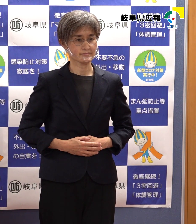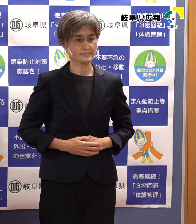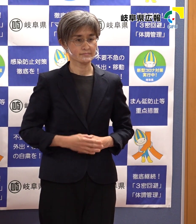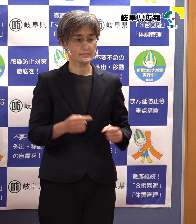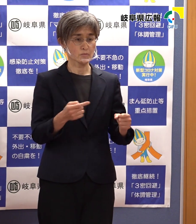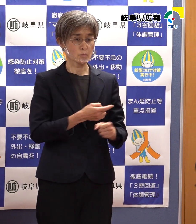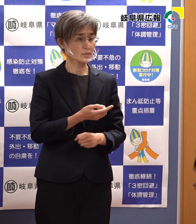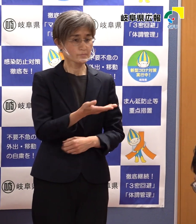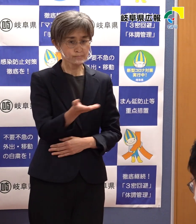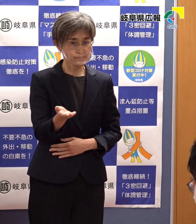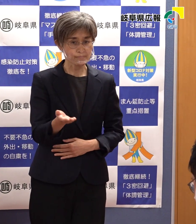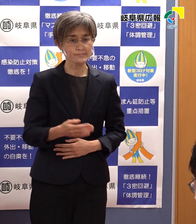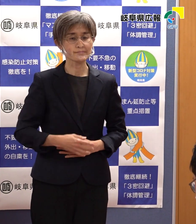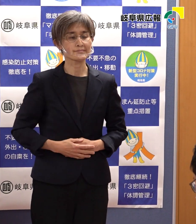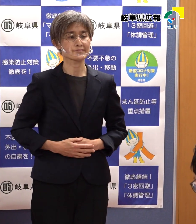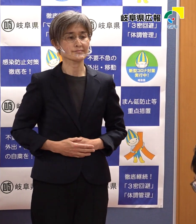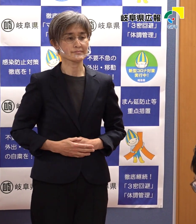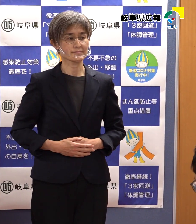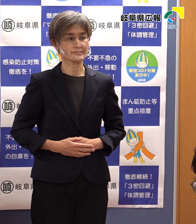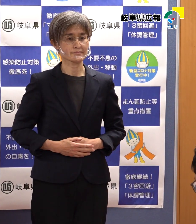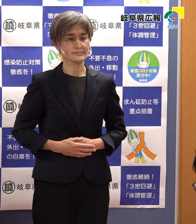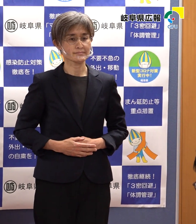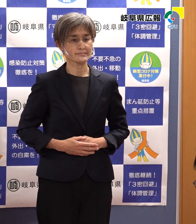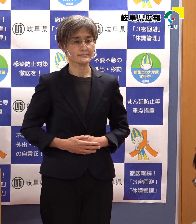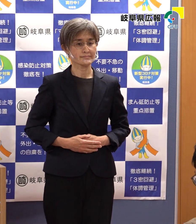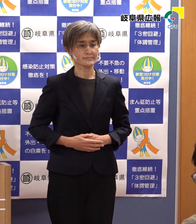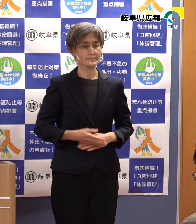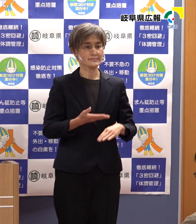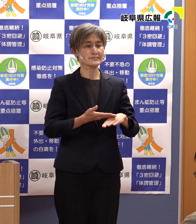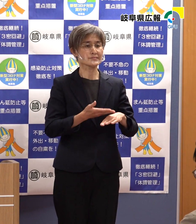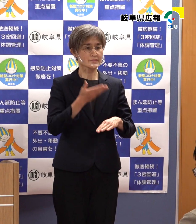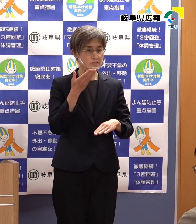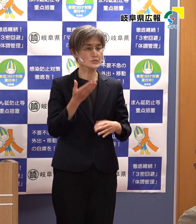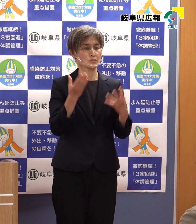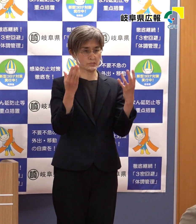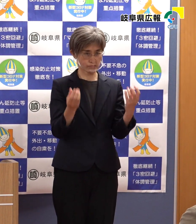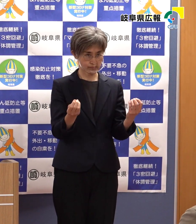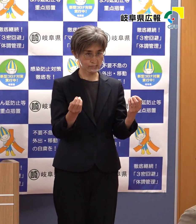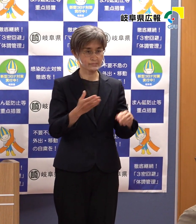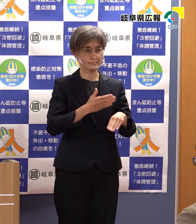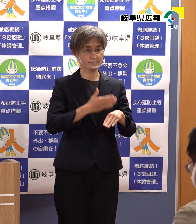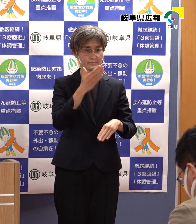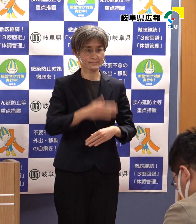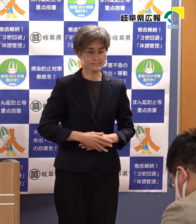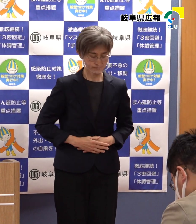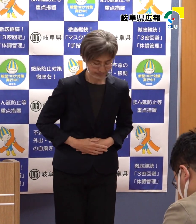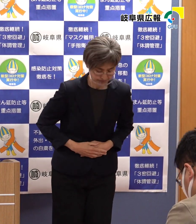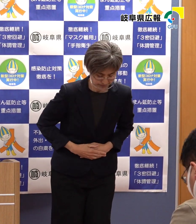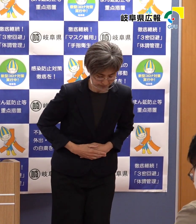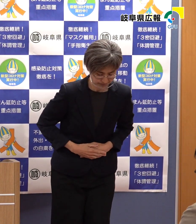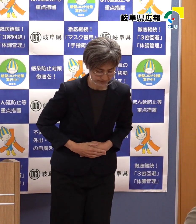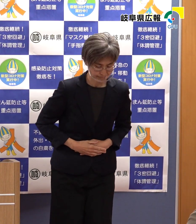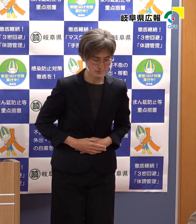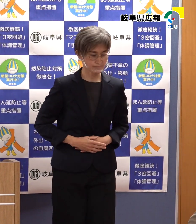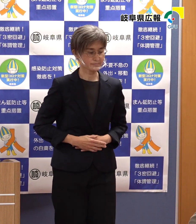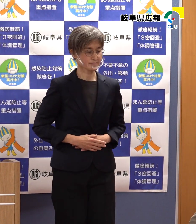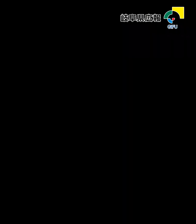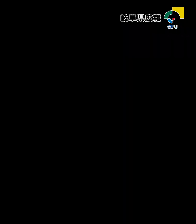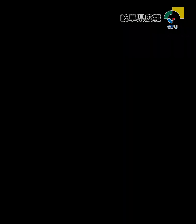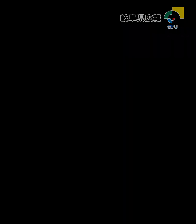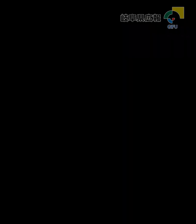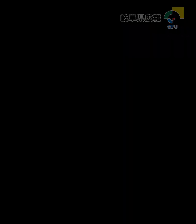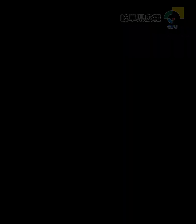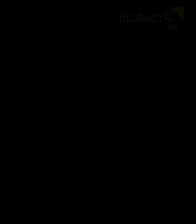その他よろしいでしょうか。はい、それでは以上で記者会見を終わらせていただきます。ありがとうございます。 はい、どうもありがとうございました。